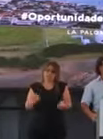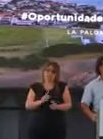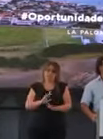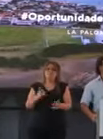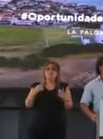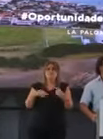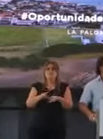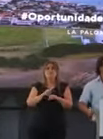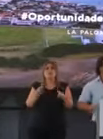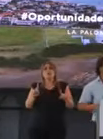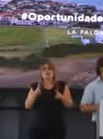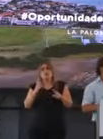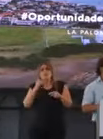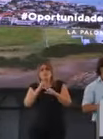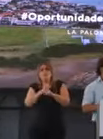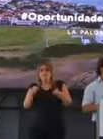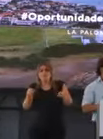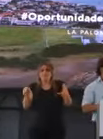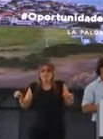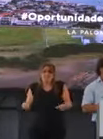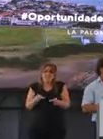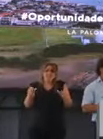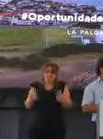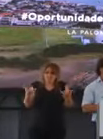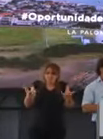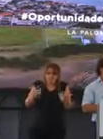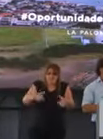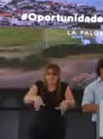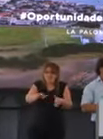Ni siquiera están aptos para la coyuntura.